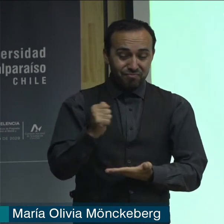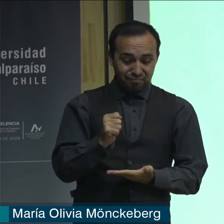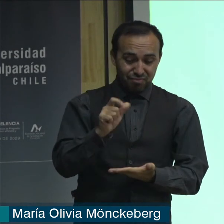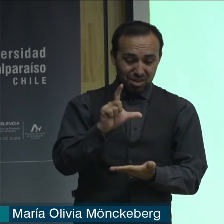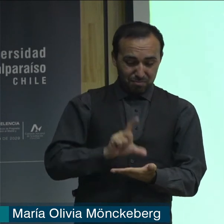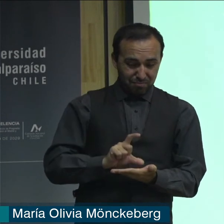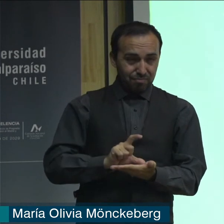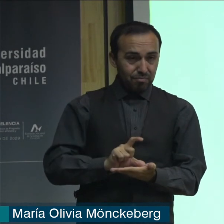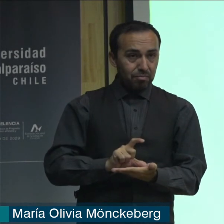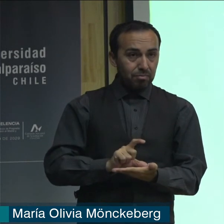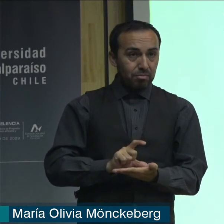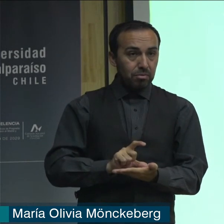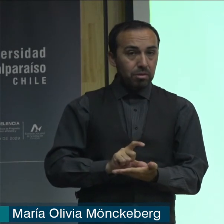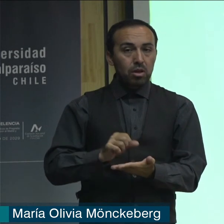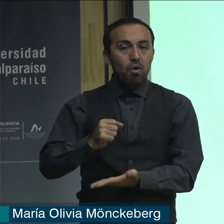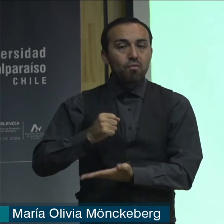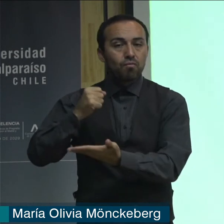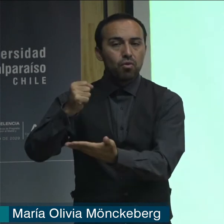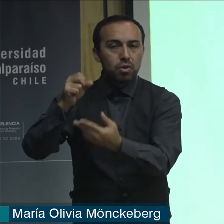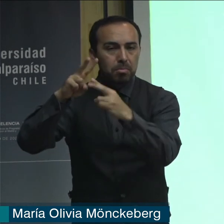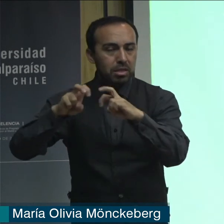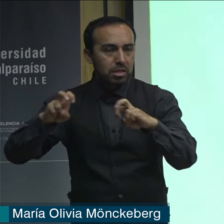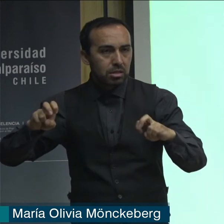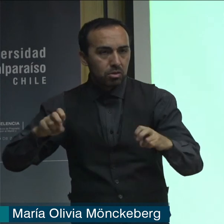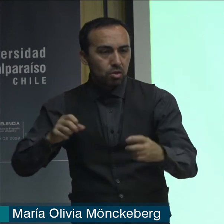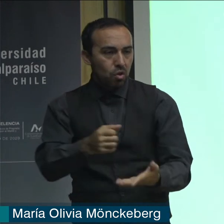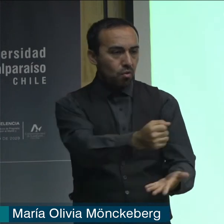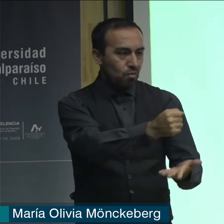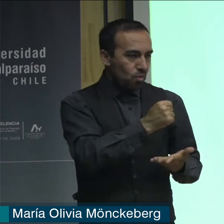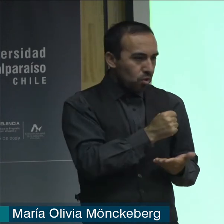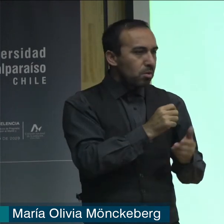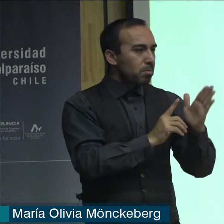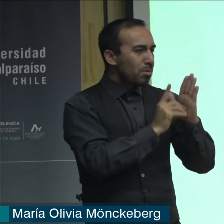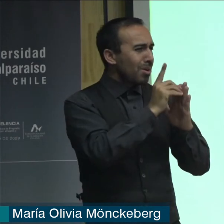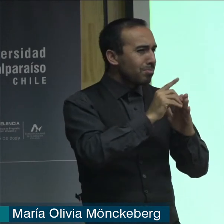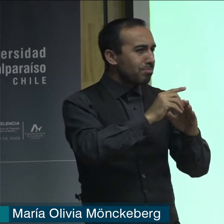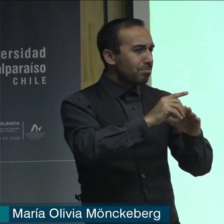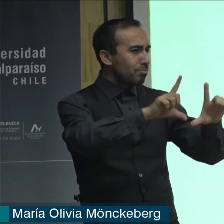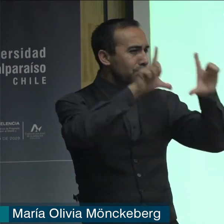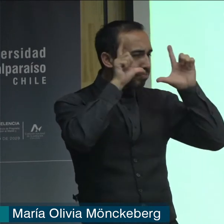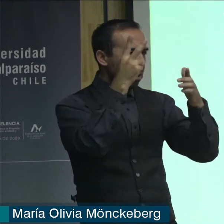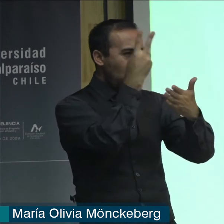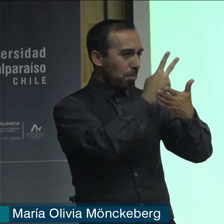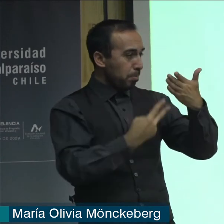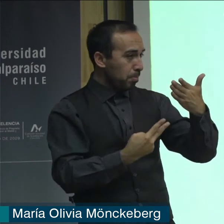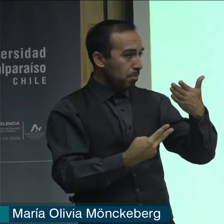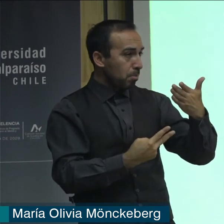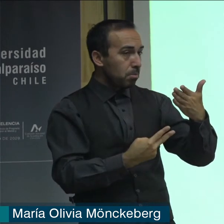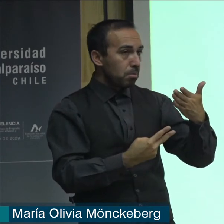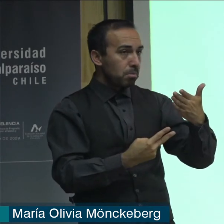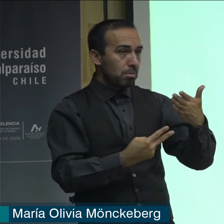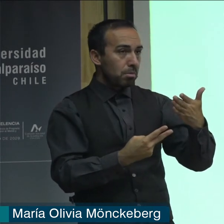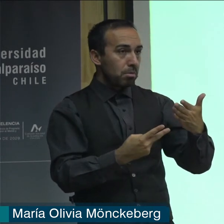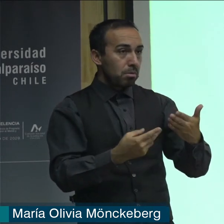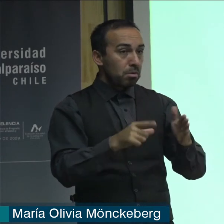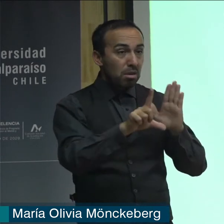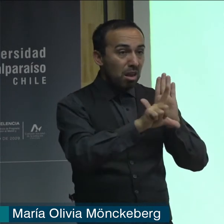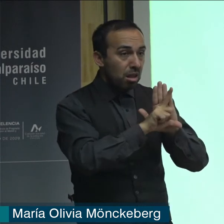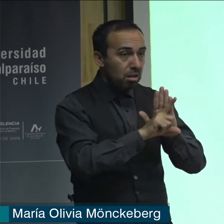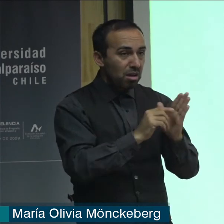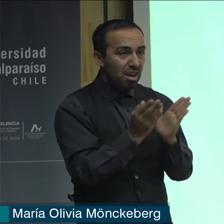fondos para investigación para creación artística que no no pasaron en esa